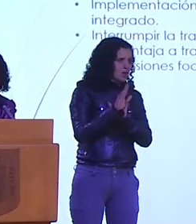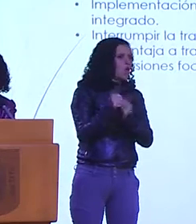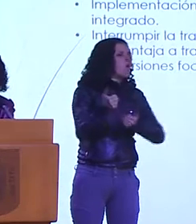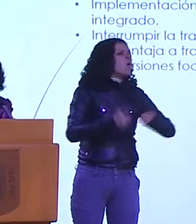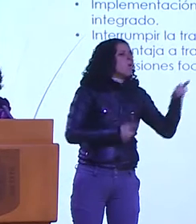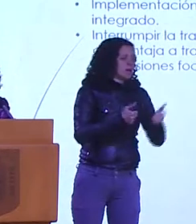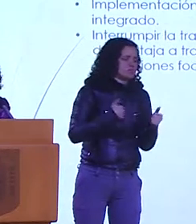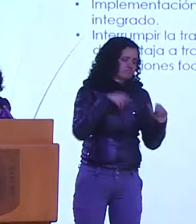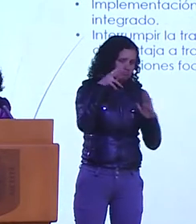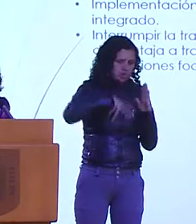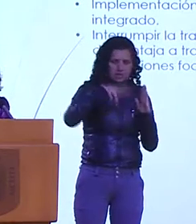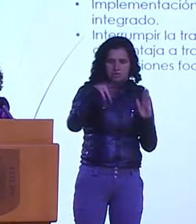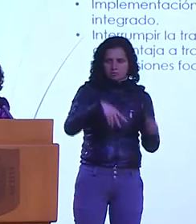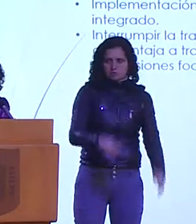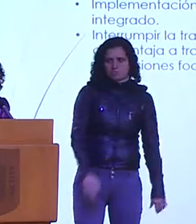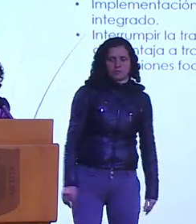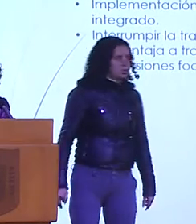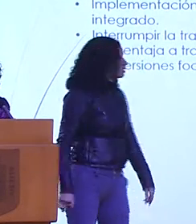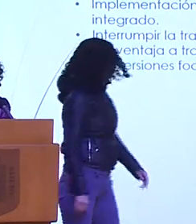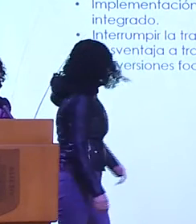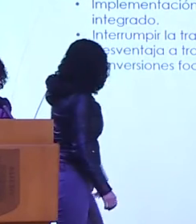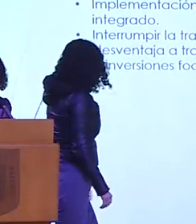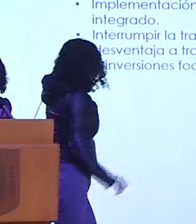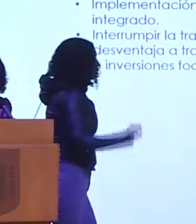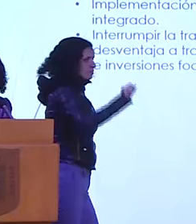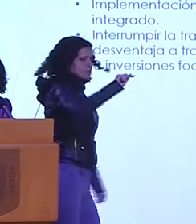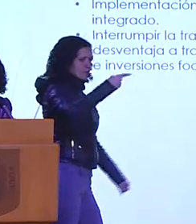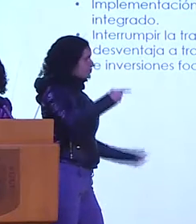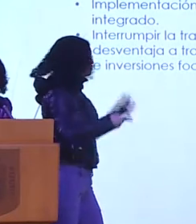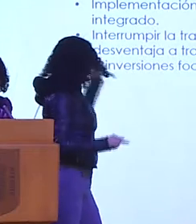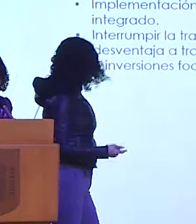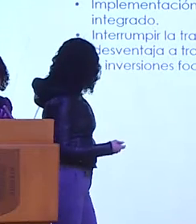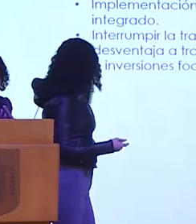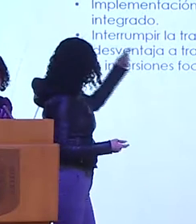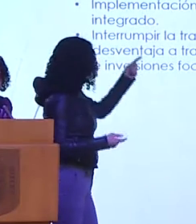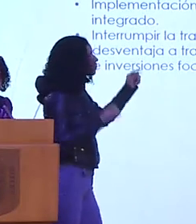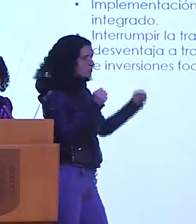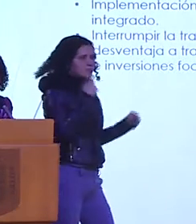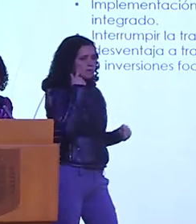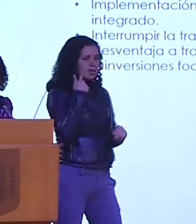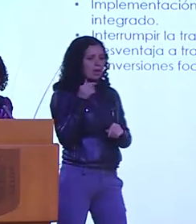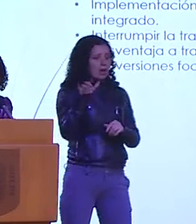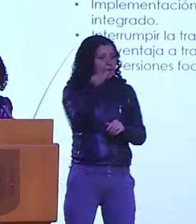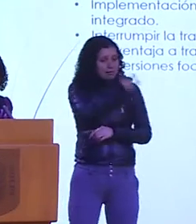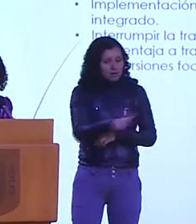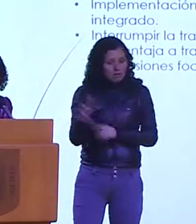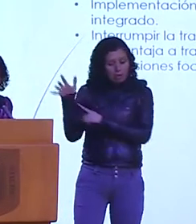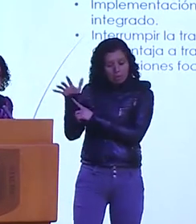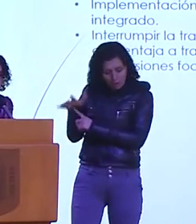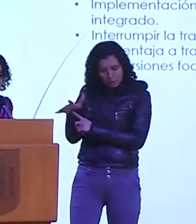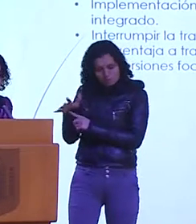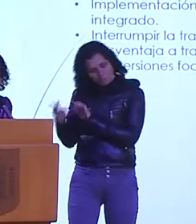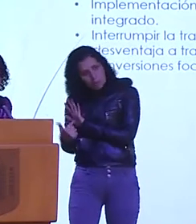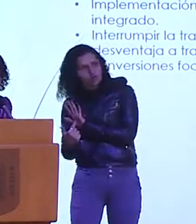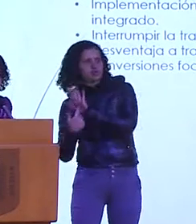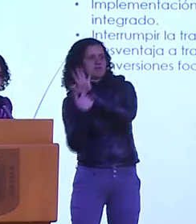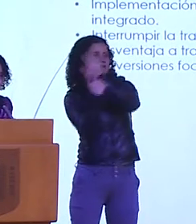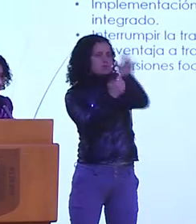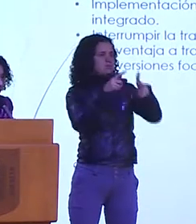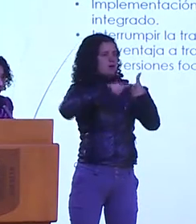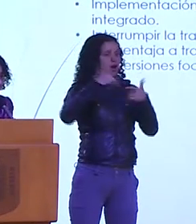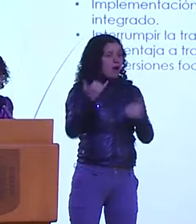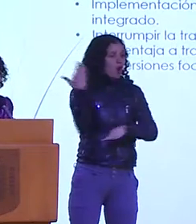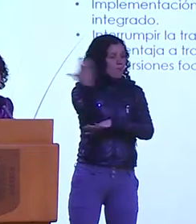a permitirme leer. Volviendo visibles a los invisibles en las estadísticas. Por eso a Colombia se le pide